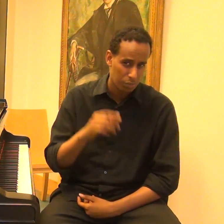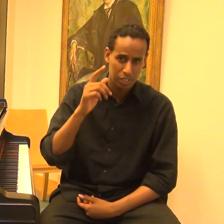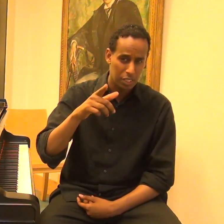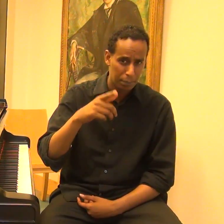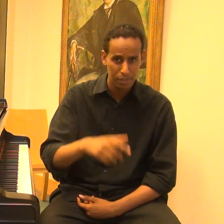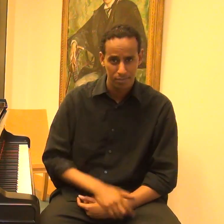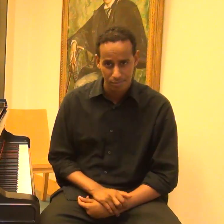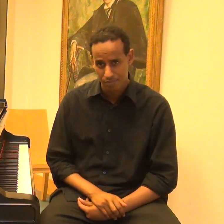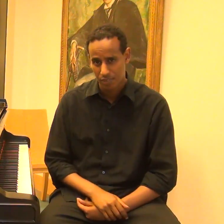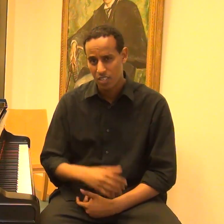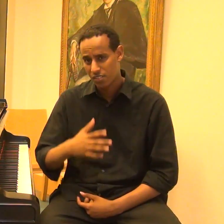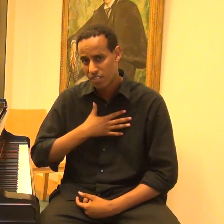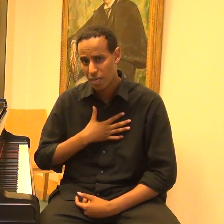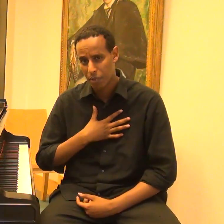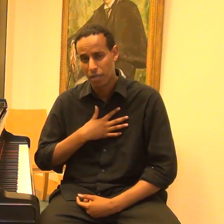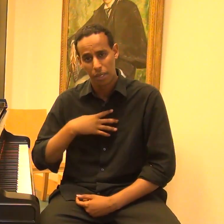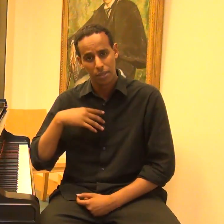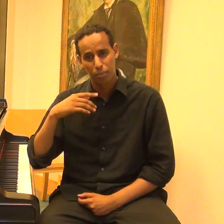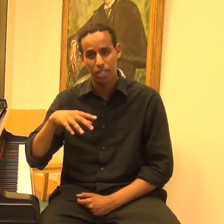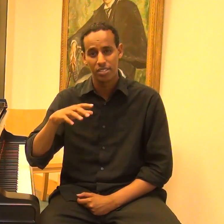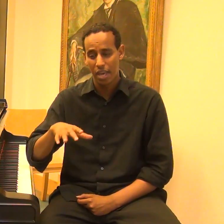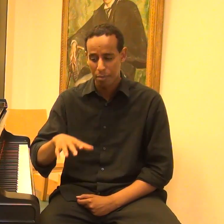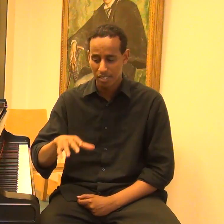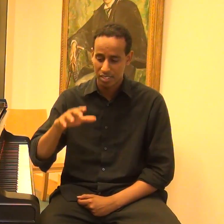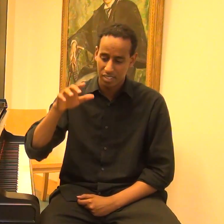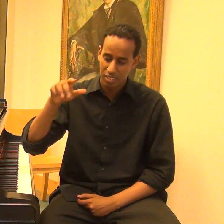subscribe y s porque si